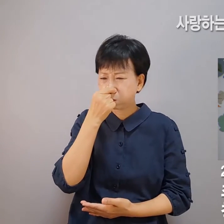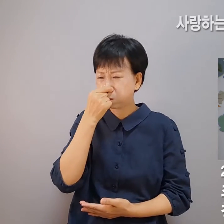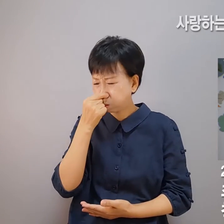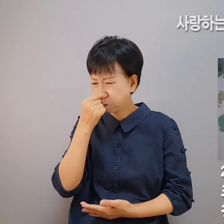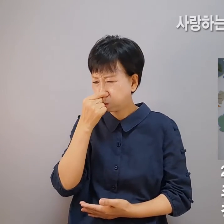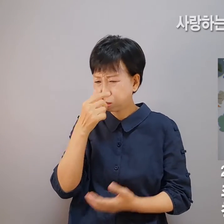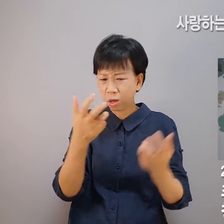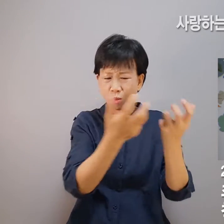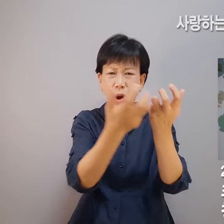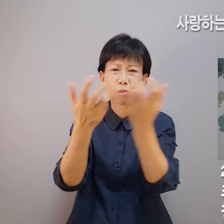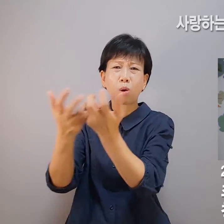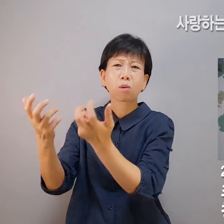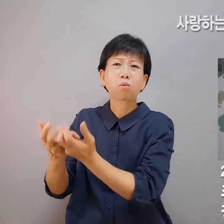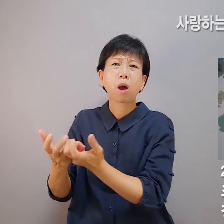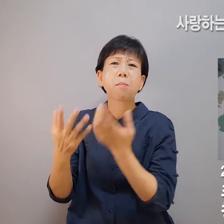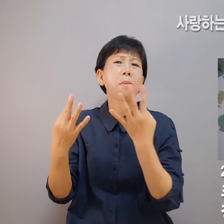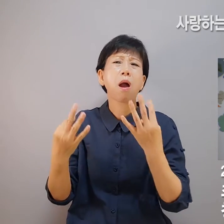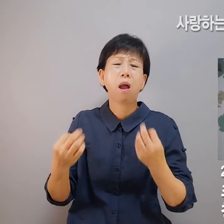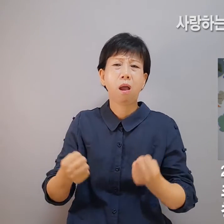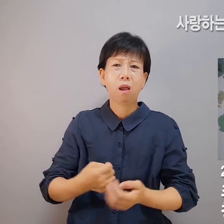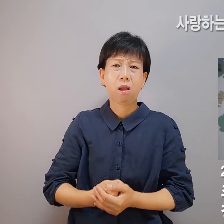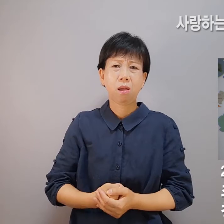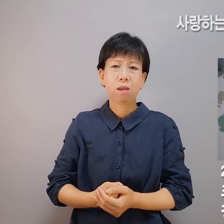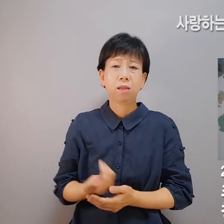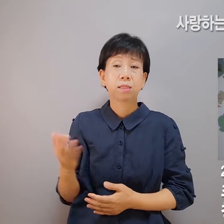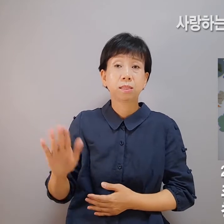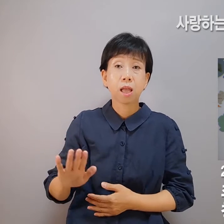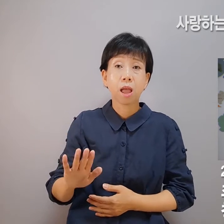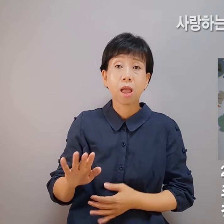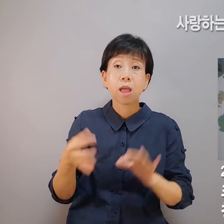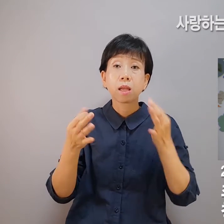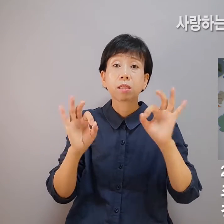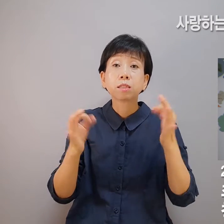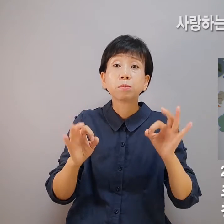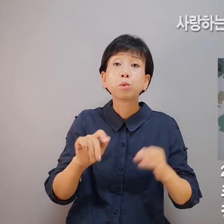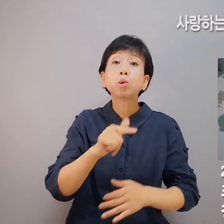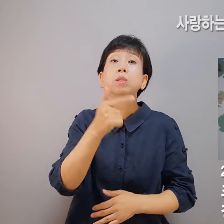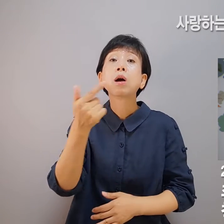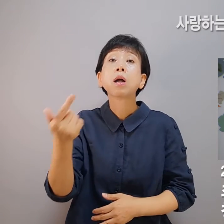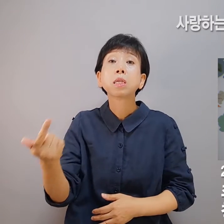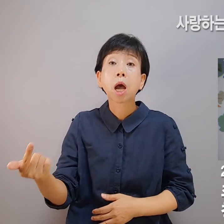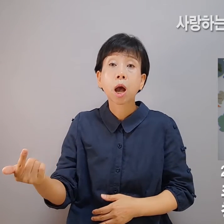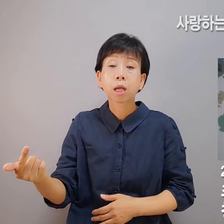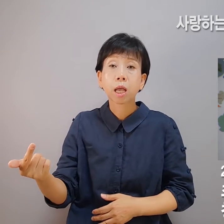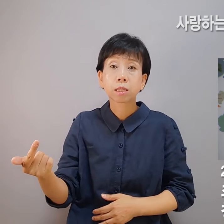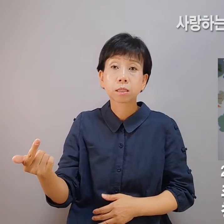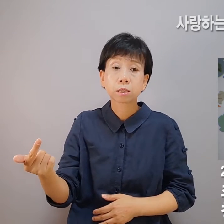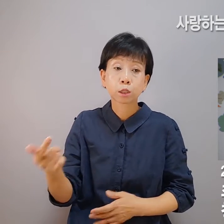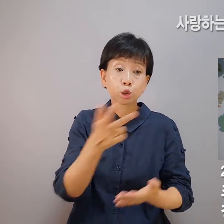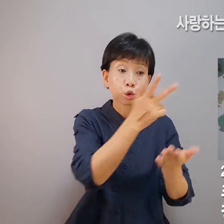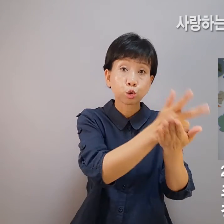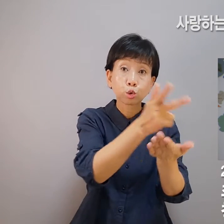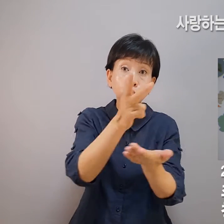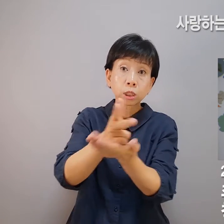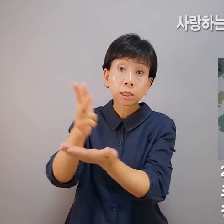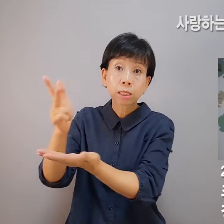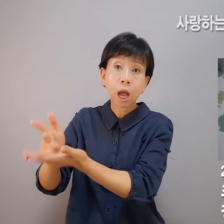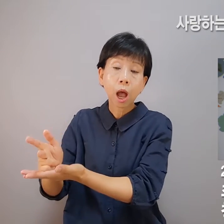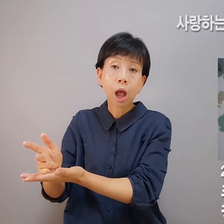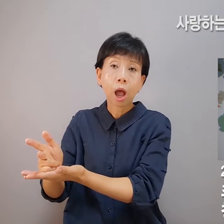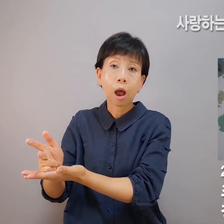오후쯤 되면 이제 주변에 출근했던 분들 차가 다 빠져서 금요일 오후부터 주일까지 주차할